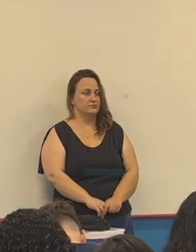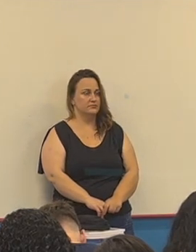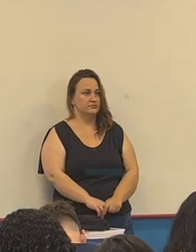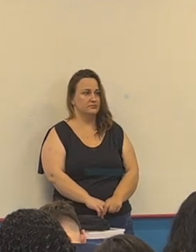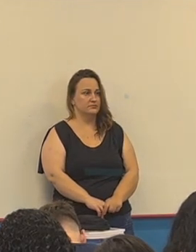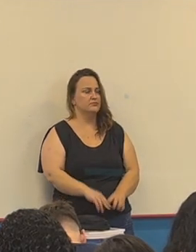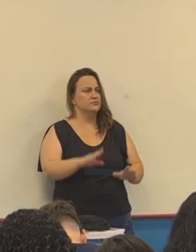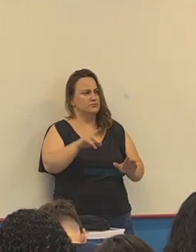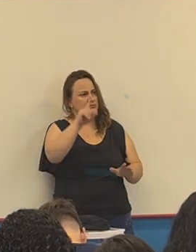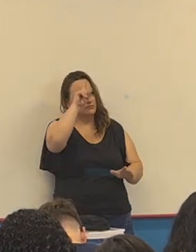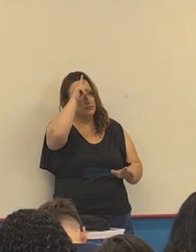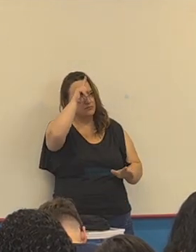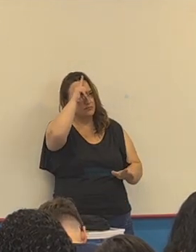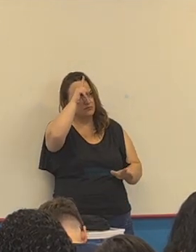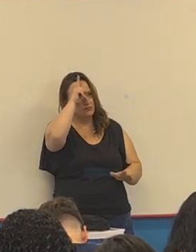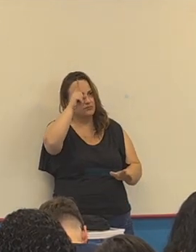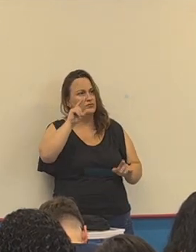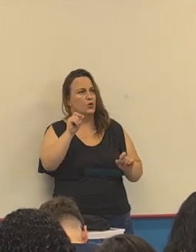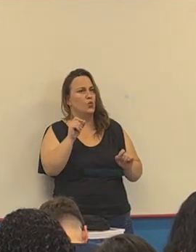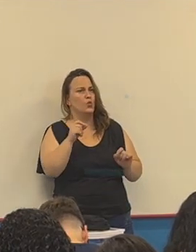Pode falar.